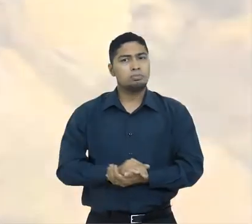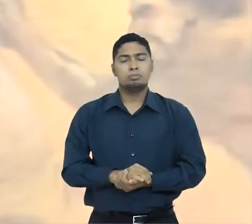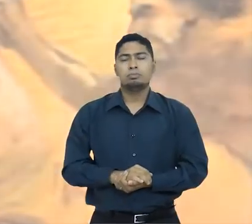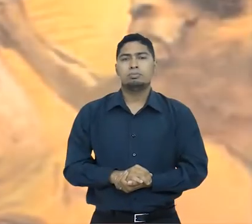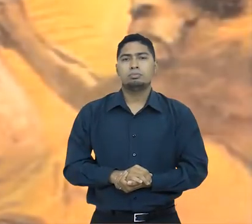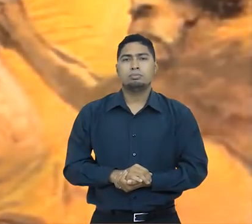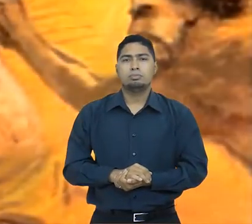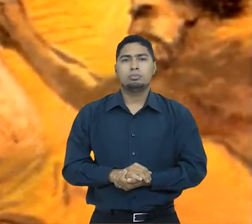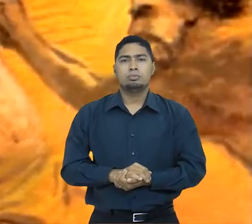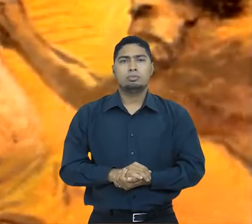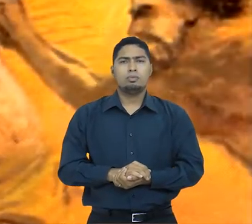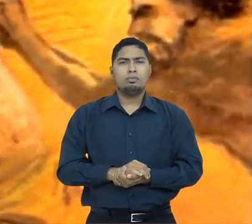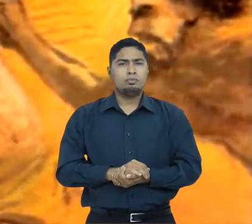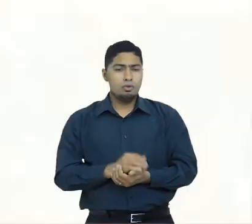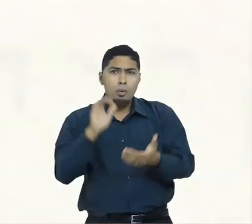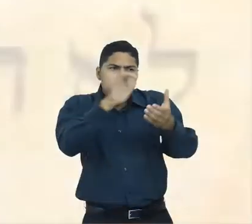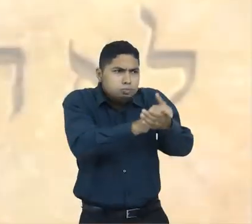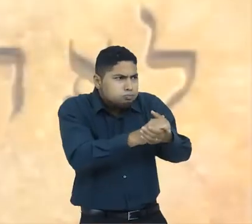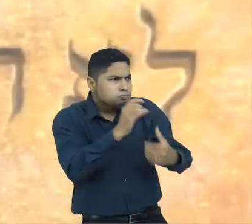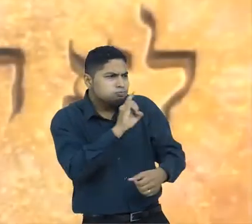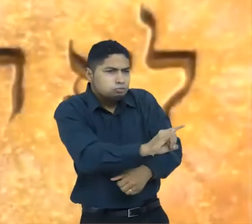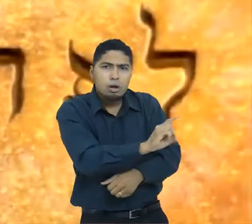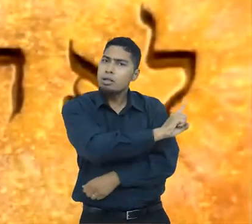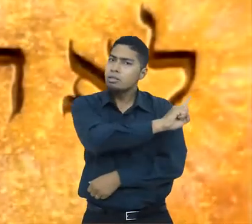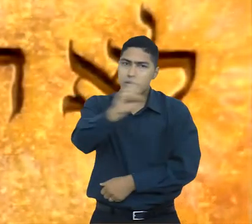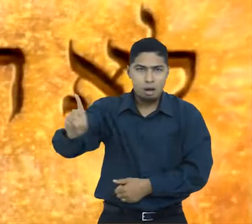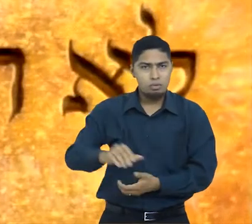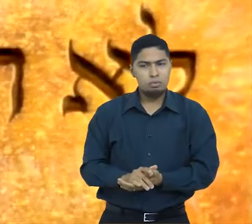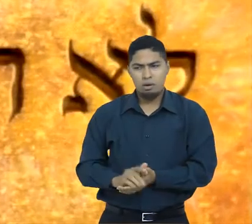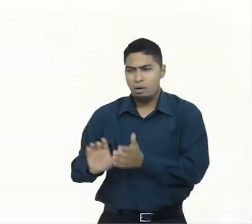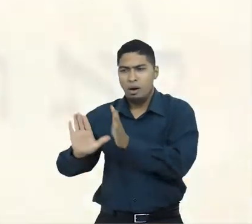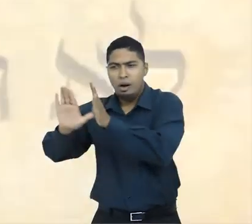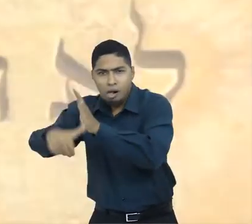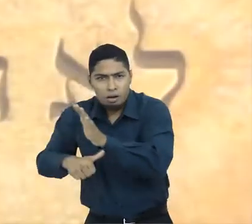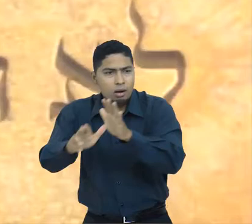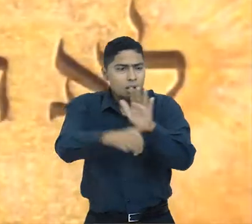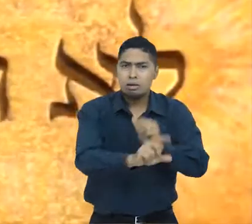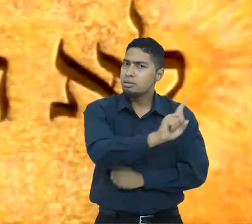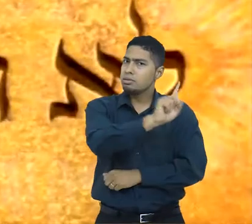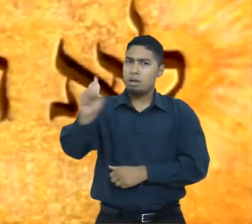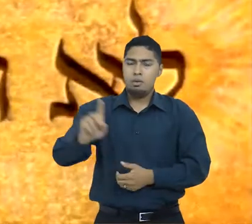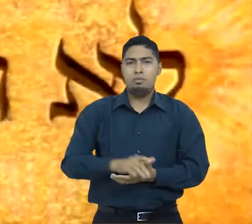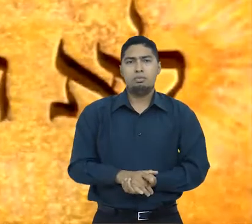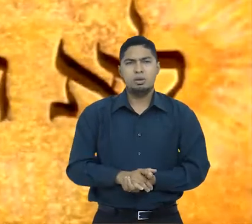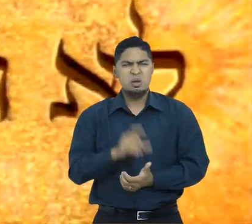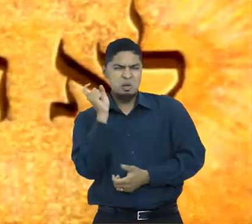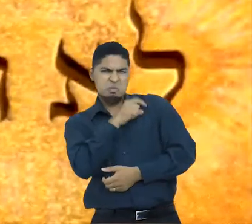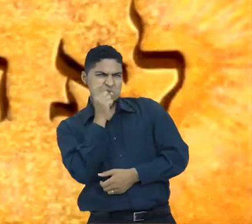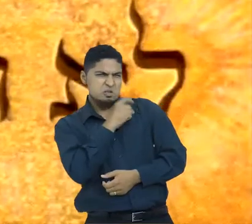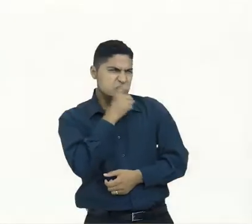Não matem. Não sejam adúlteros. Não roubem.